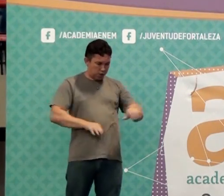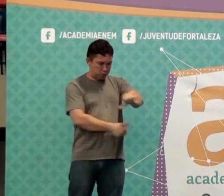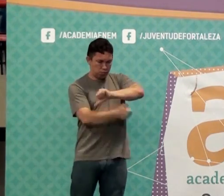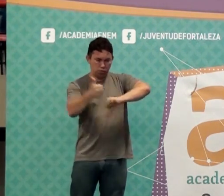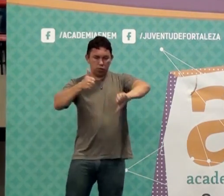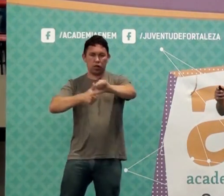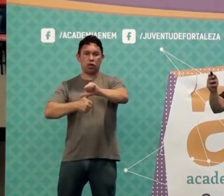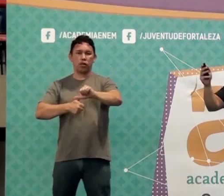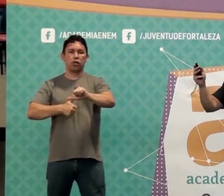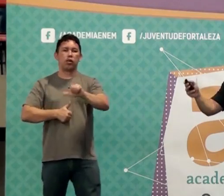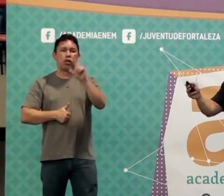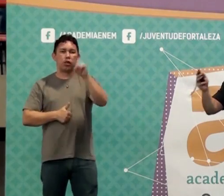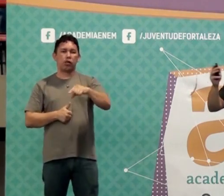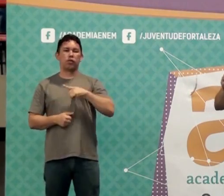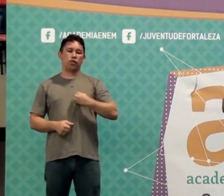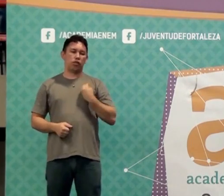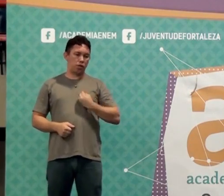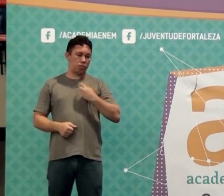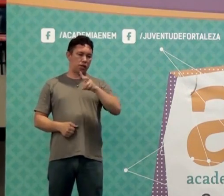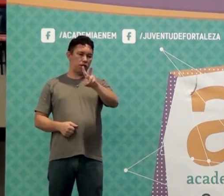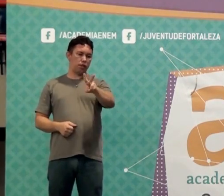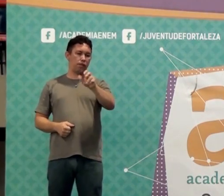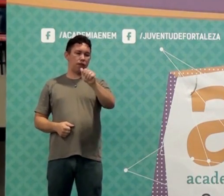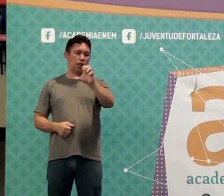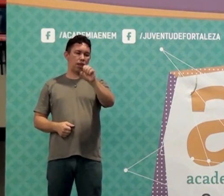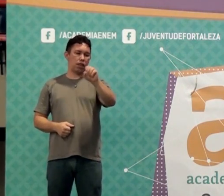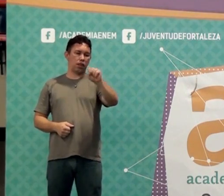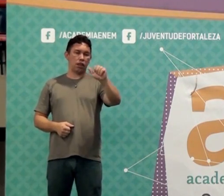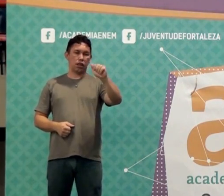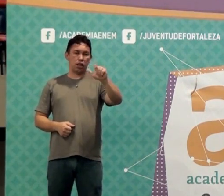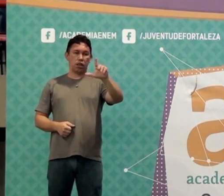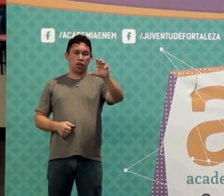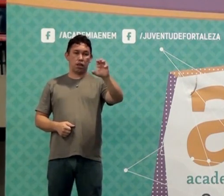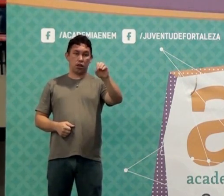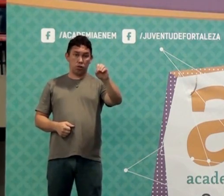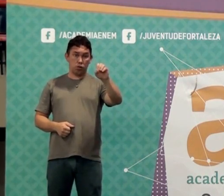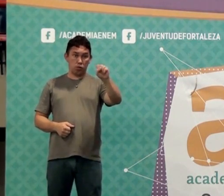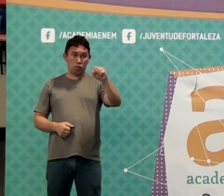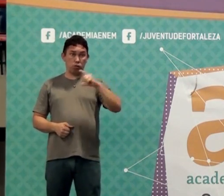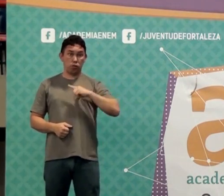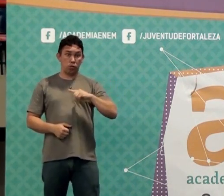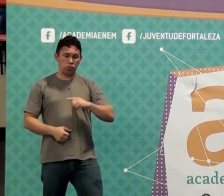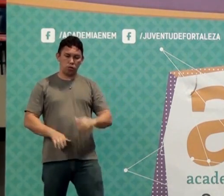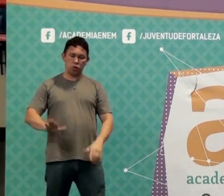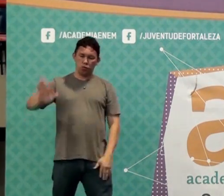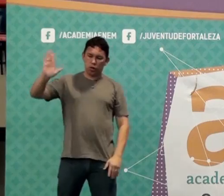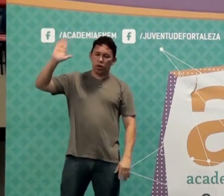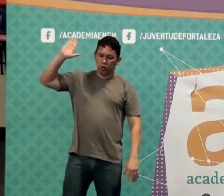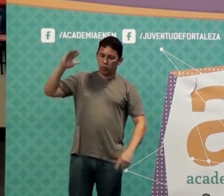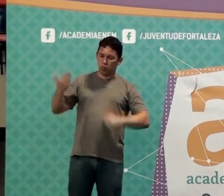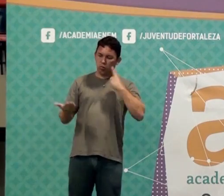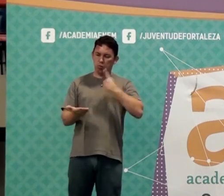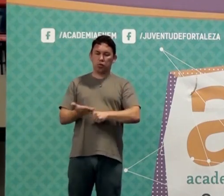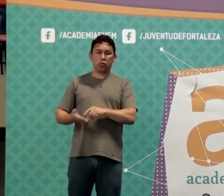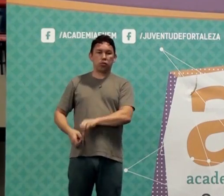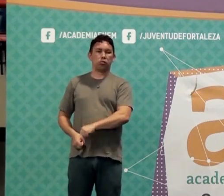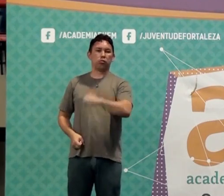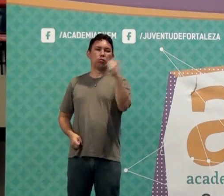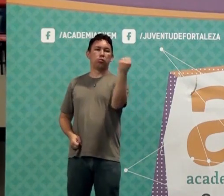trabalhando, a gente volta já para ele. O menino Normando pediu para lembrar vocês, final de semana que vem, normal, viu? Aula sábado e